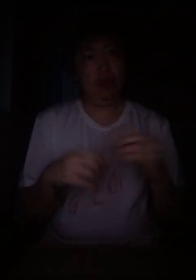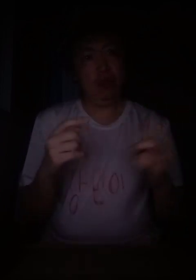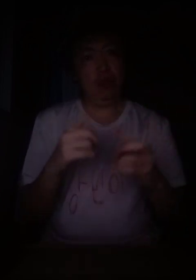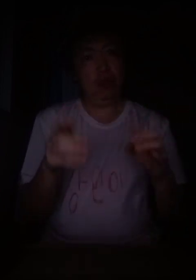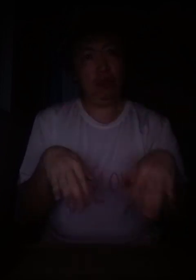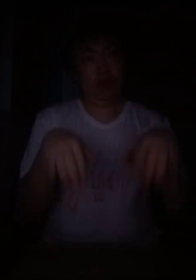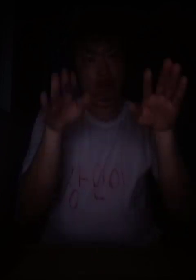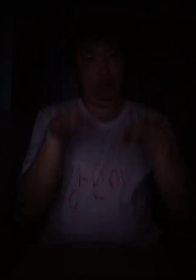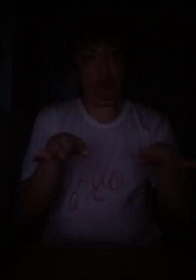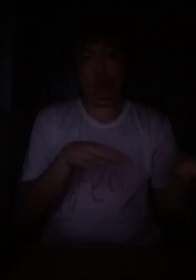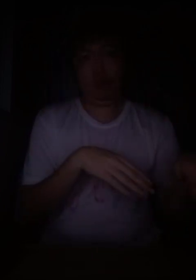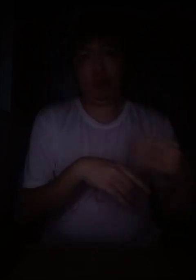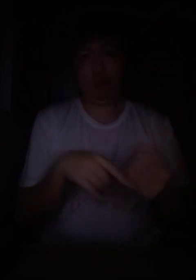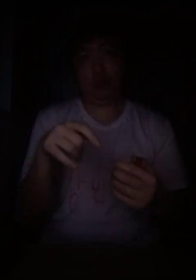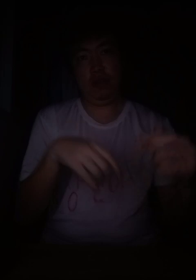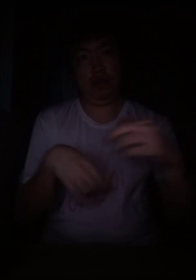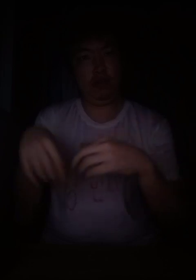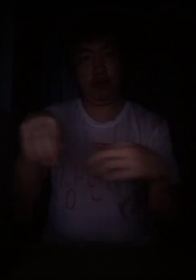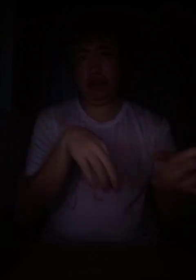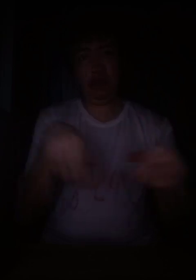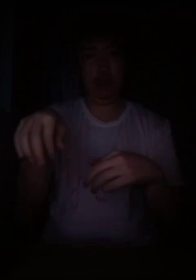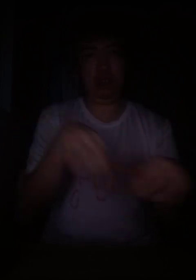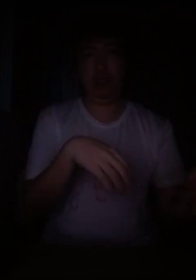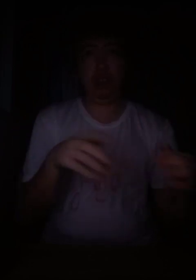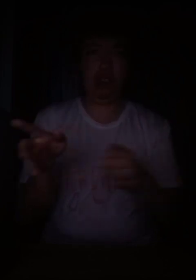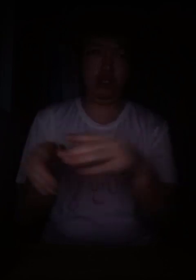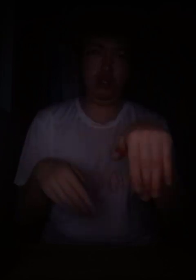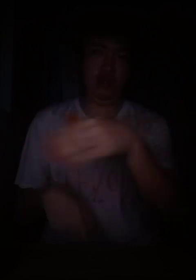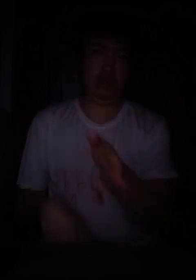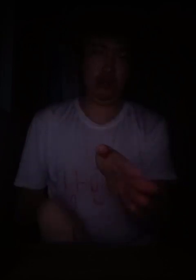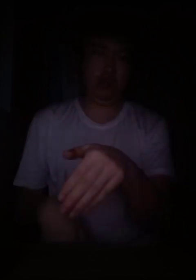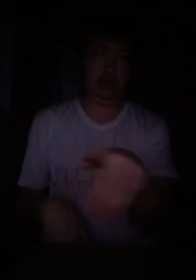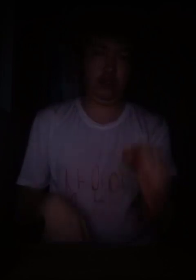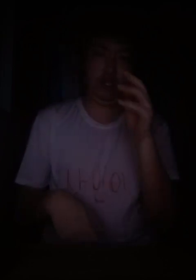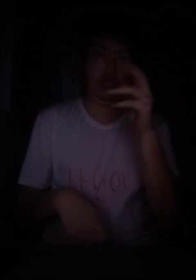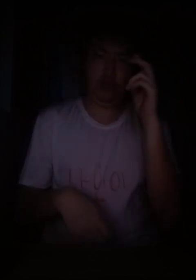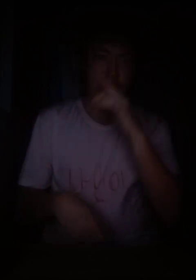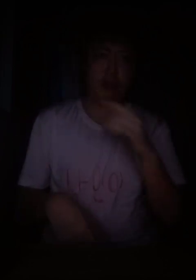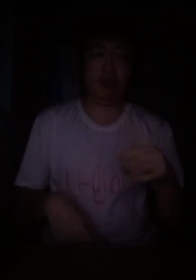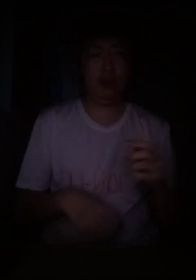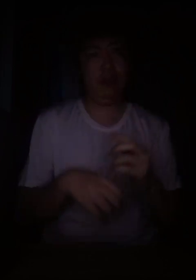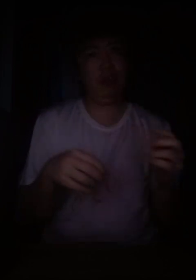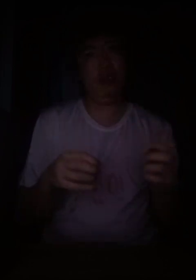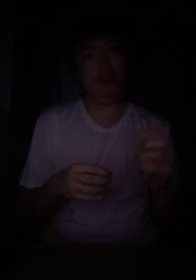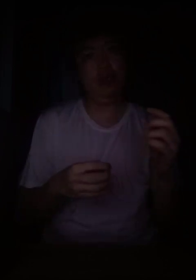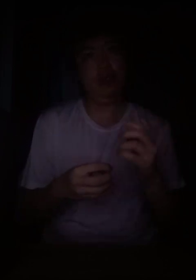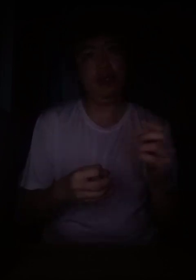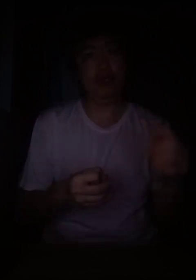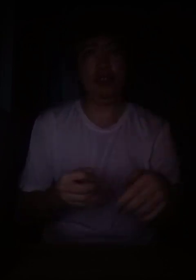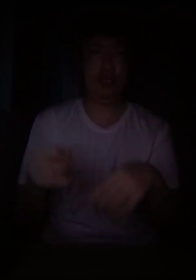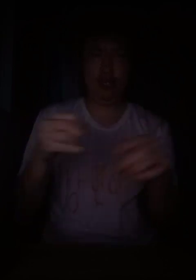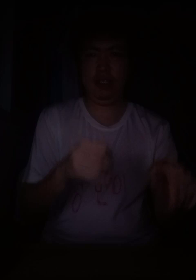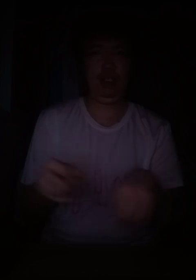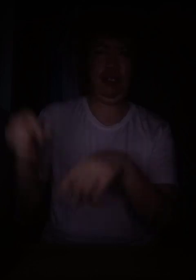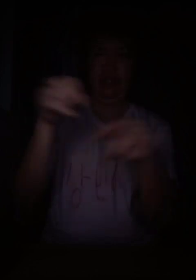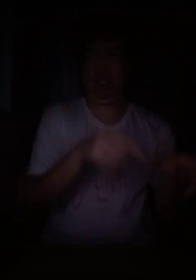채웠습니다. 계단으로 쏟아졌고 물고기가 밀려왔습니다. 주민들은 주차장에 찬 물을 양동이로 퍼냈습니다.